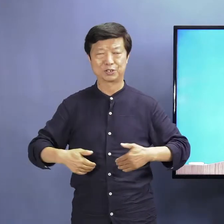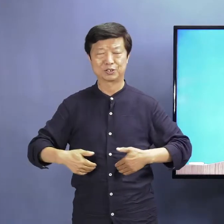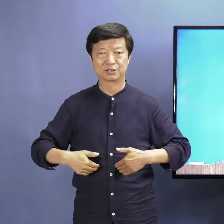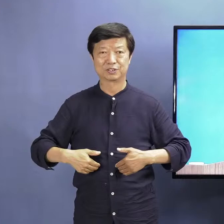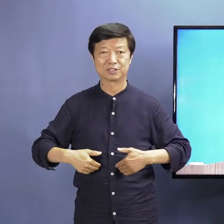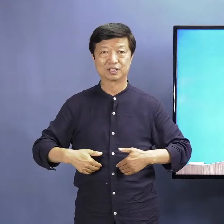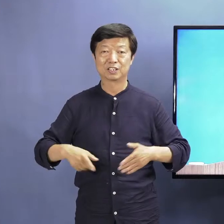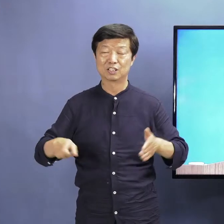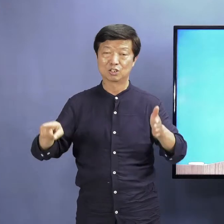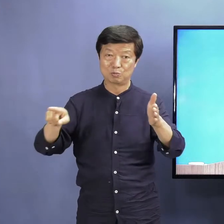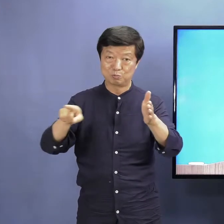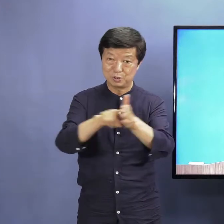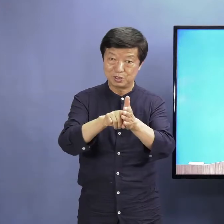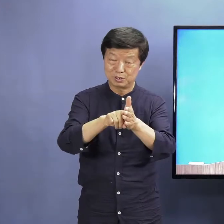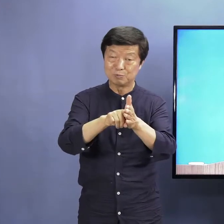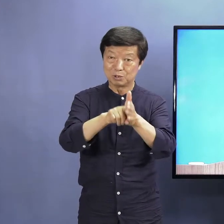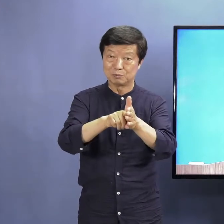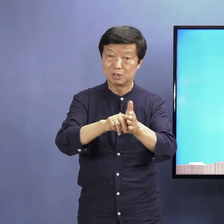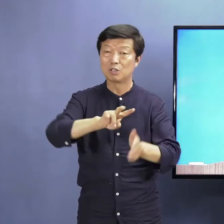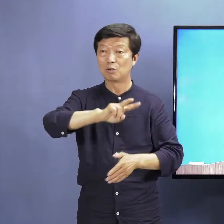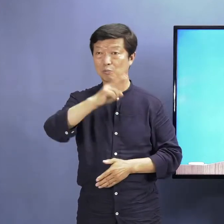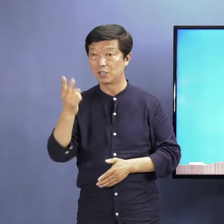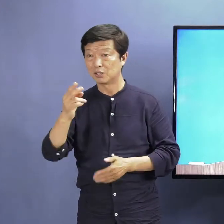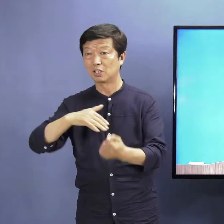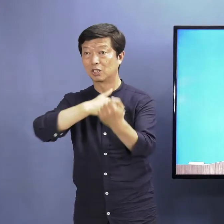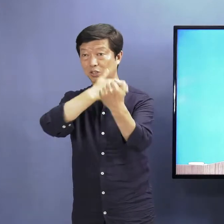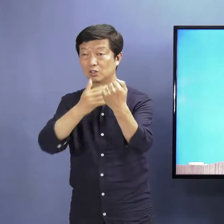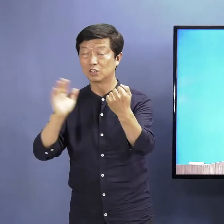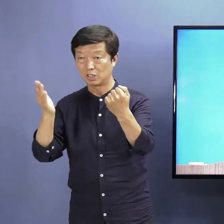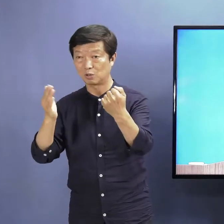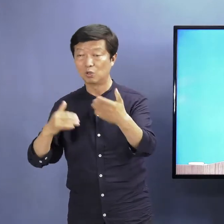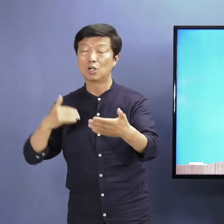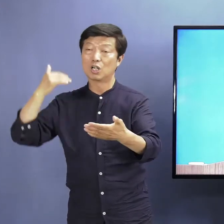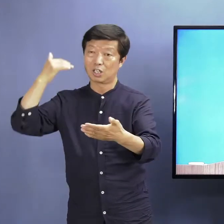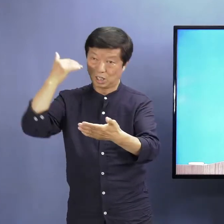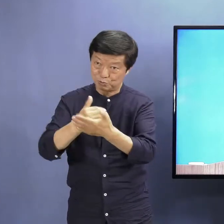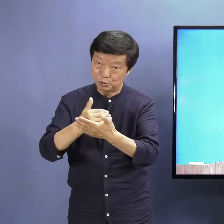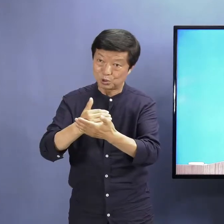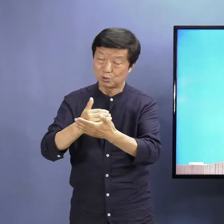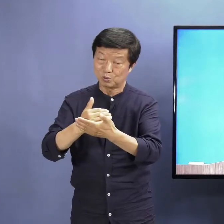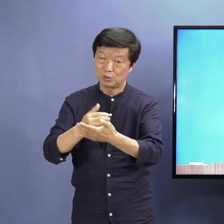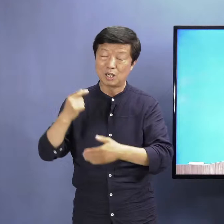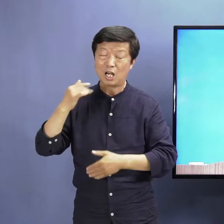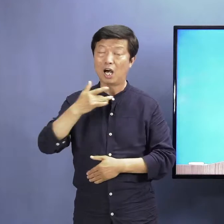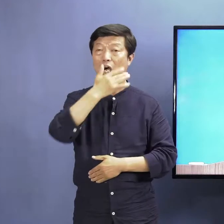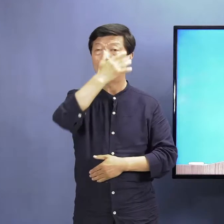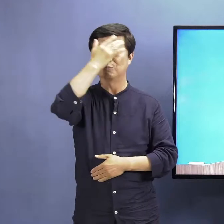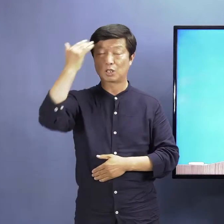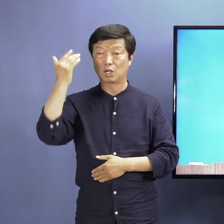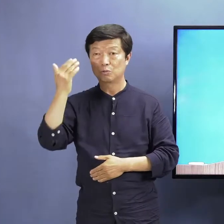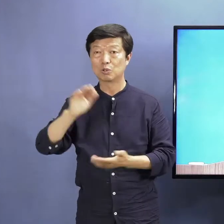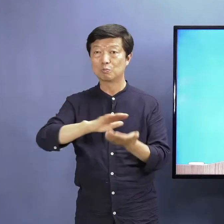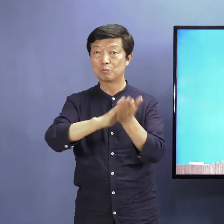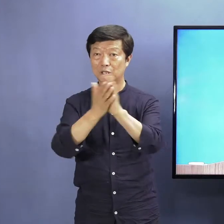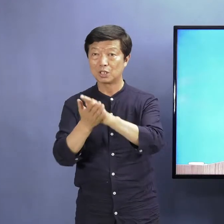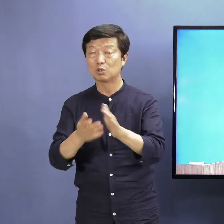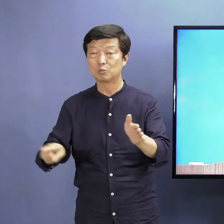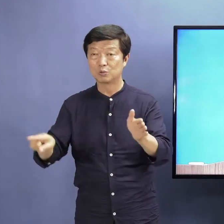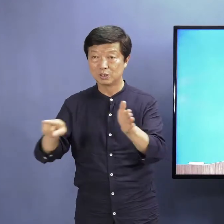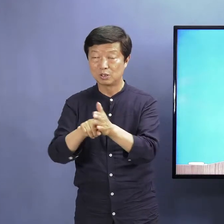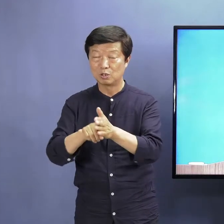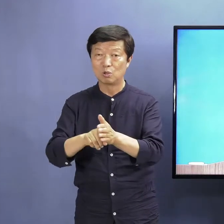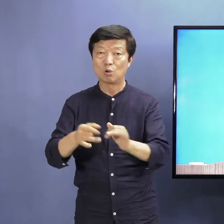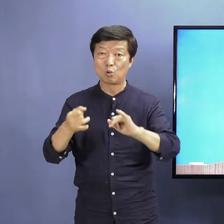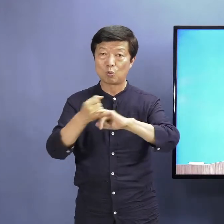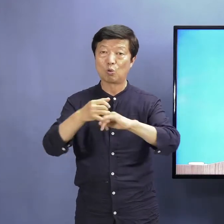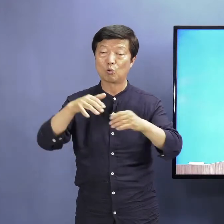신앙이 능력이 되고 그것이 정말 감동이 되고 그게 정말 아름다움이 되기 위해서는요 꼭 필요한 게 바로 뭐냐?